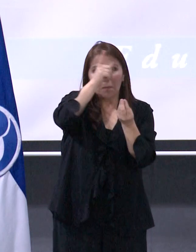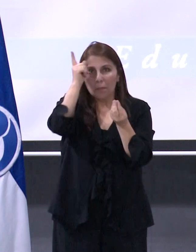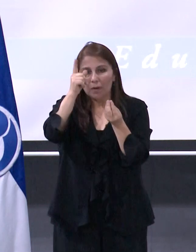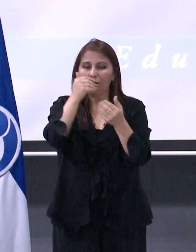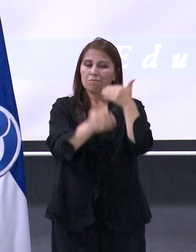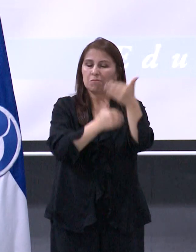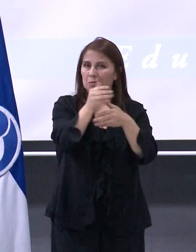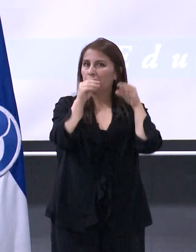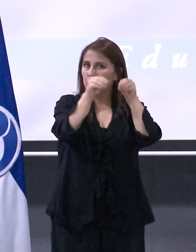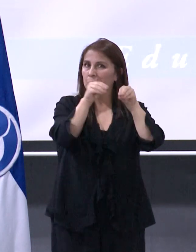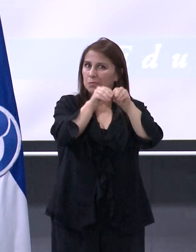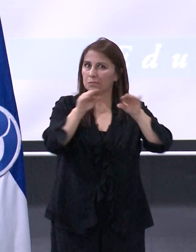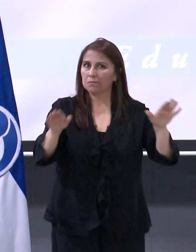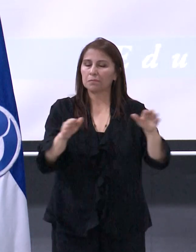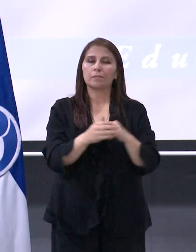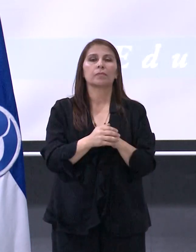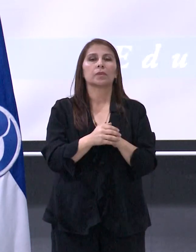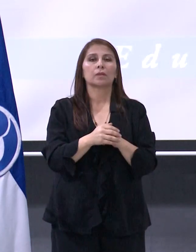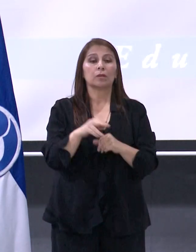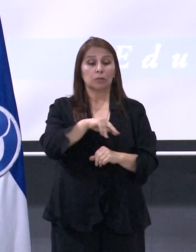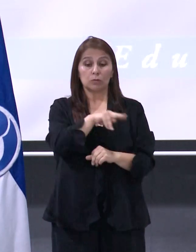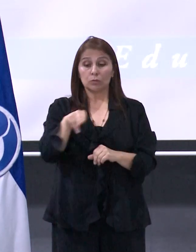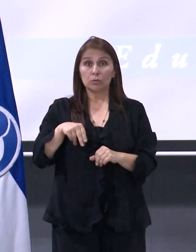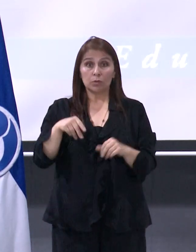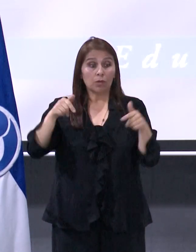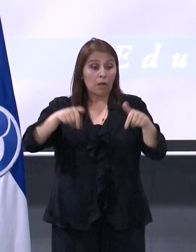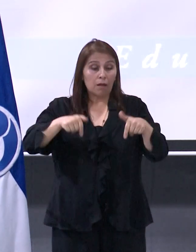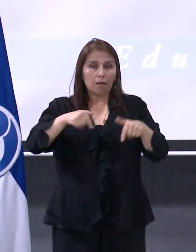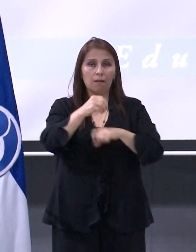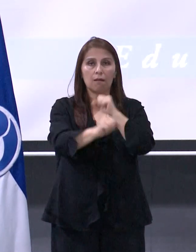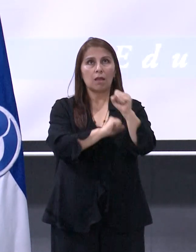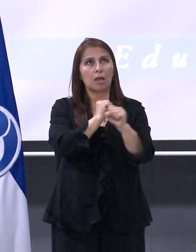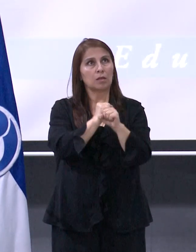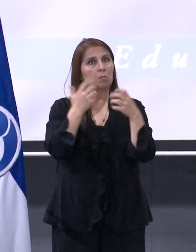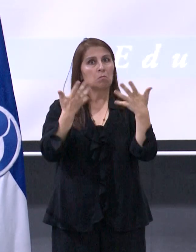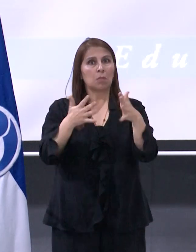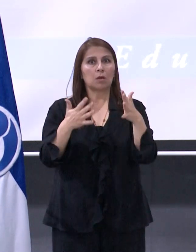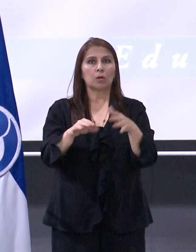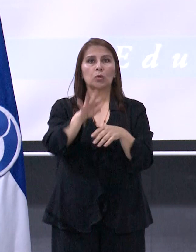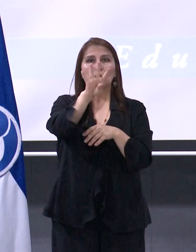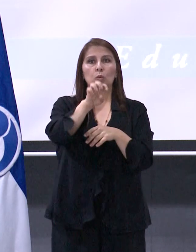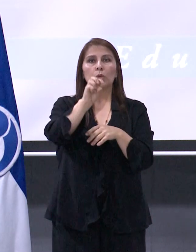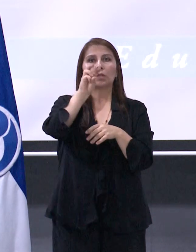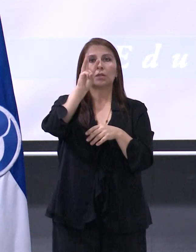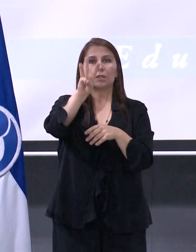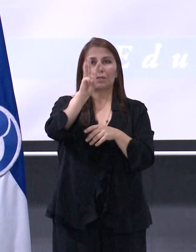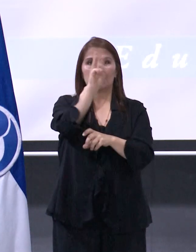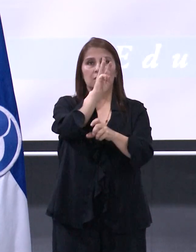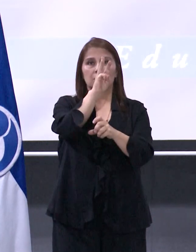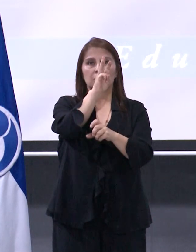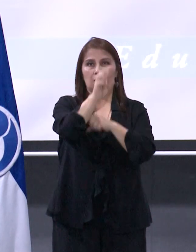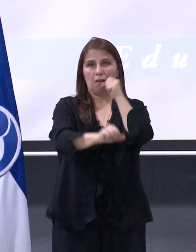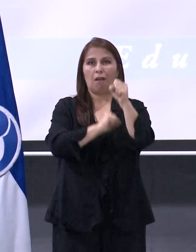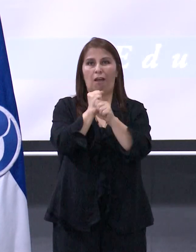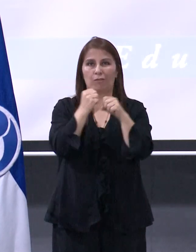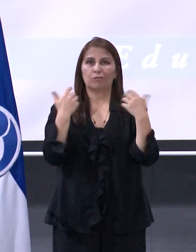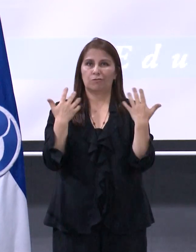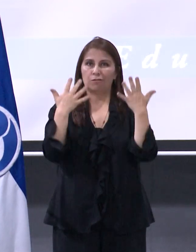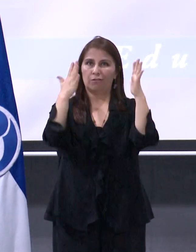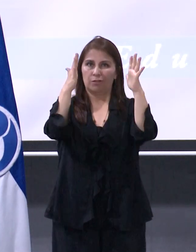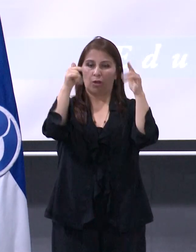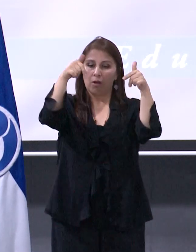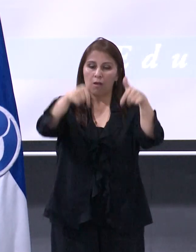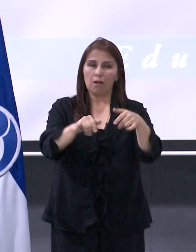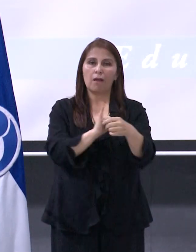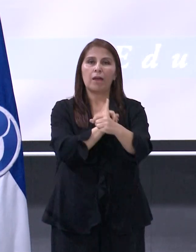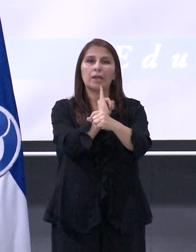lo que significa que nosotros en este año estaríamos cumpliendo 93 años en nuestro